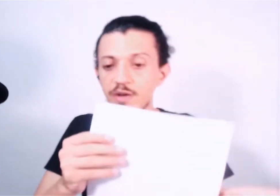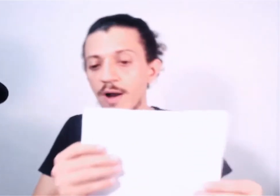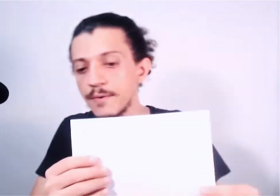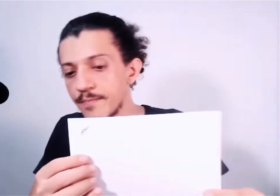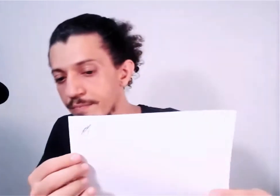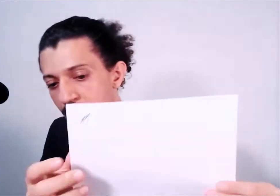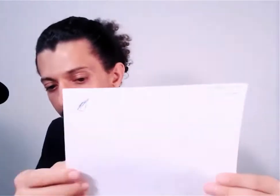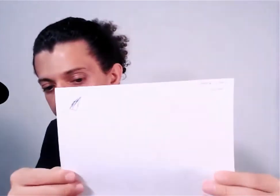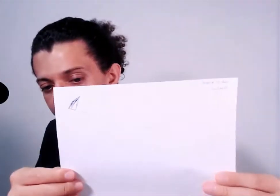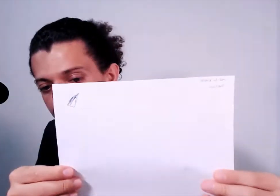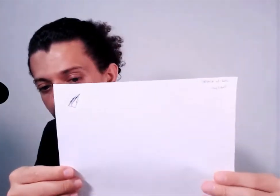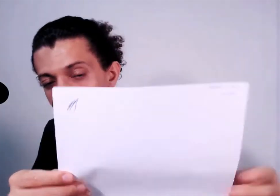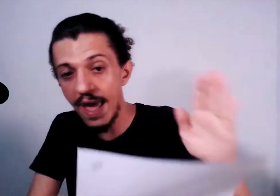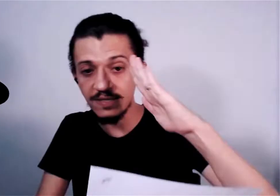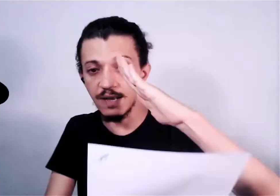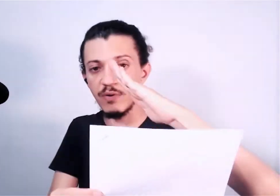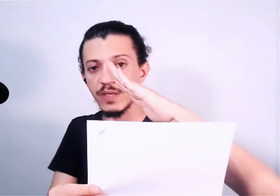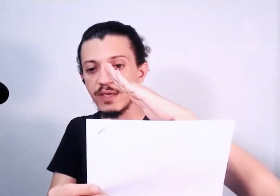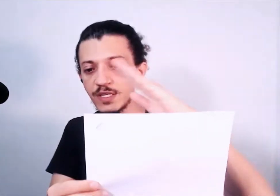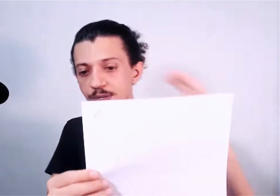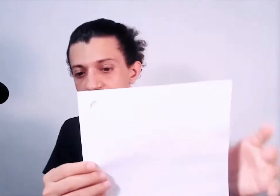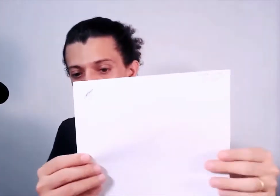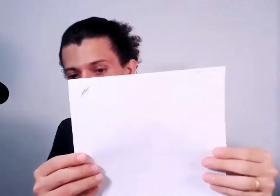ó. Aqui está escrito essa mão aqui em específico.